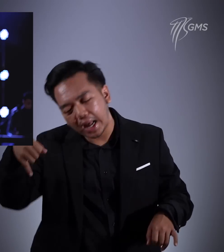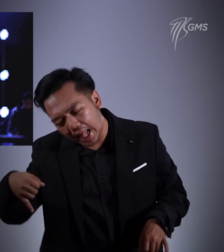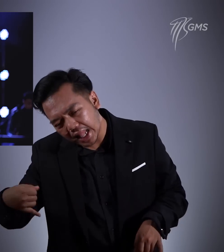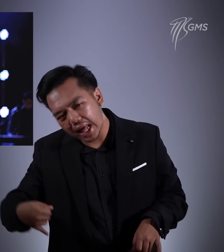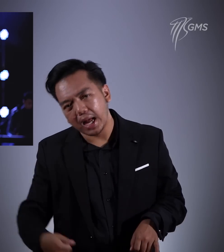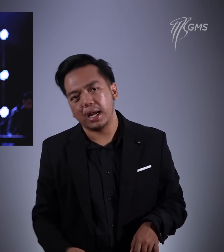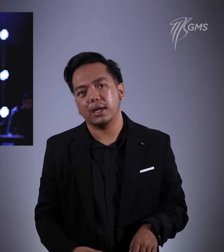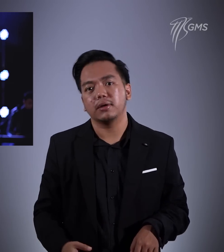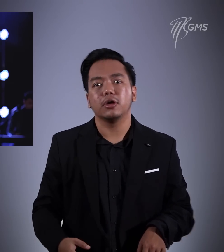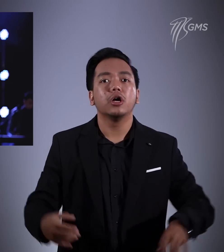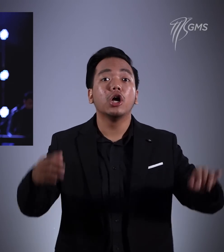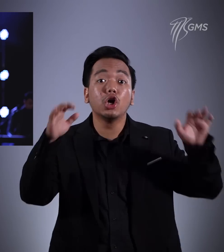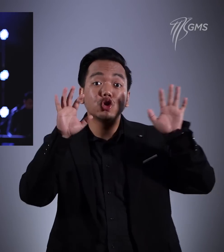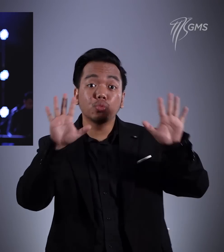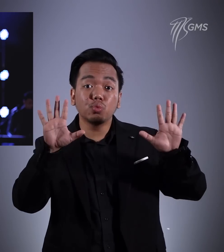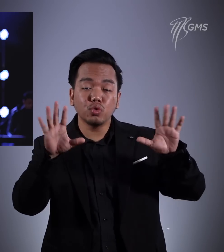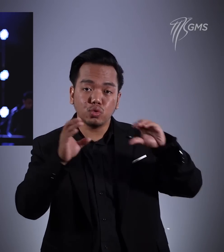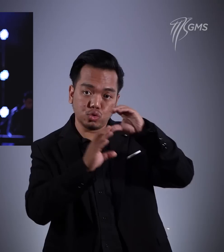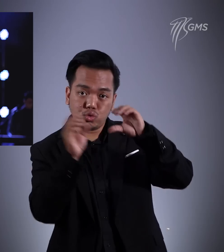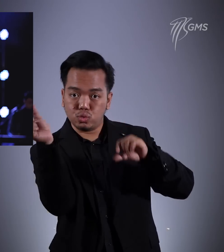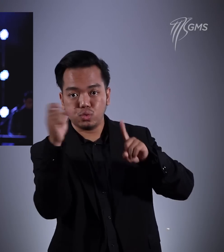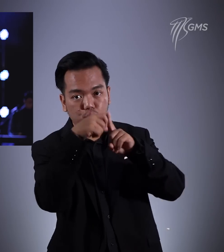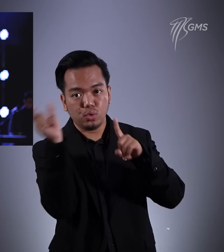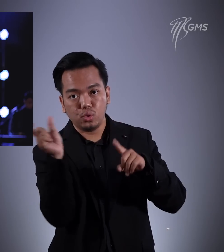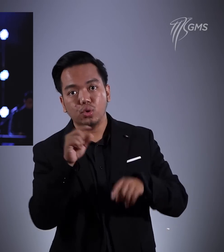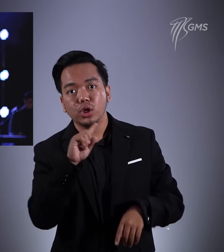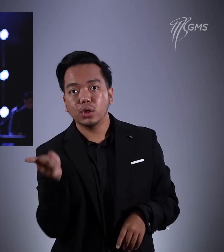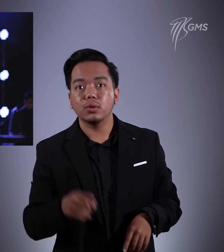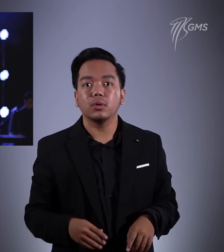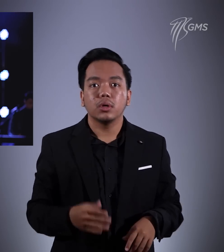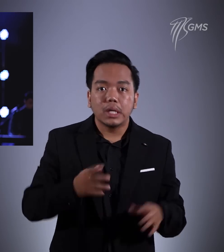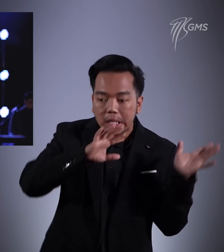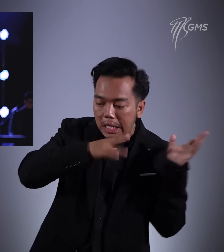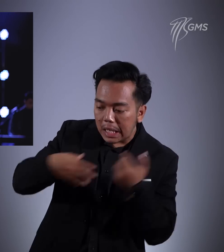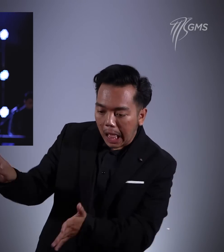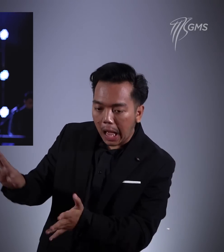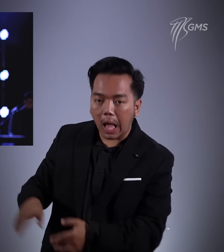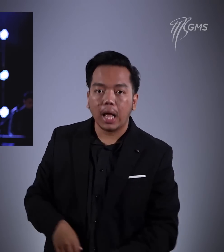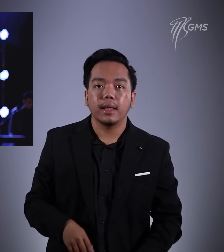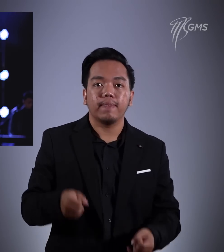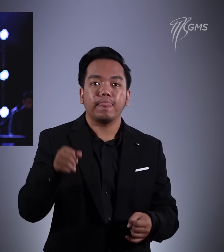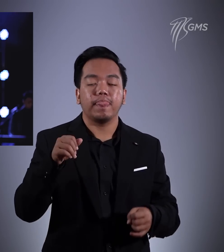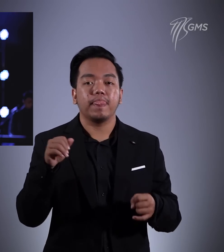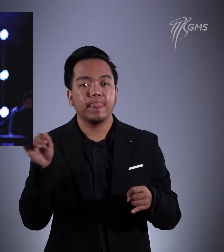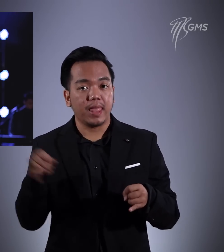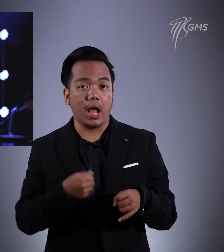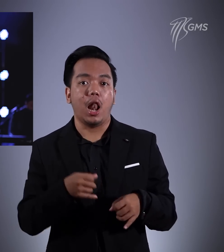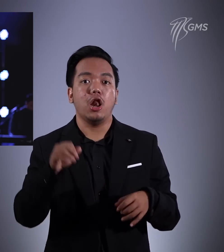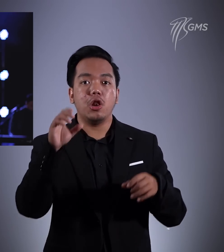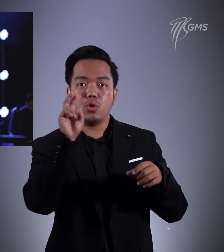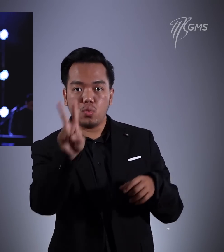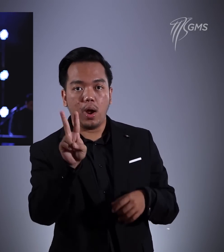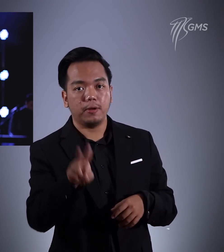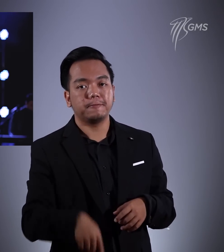10 suku itu musnah, punah, beneran punah. Sisa 2 diambil Babilonia, dibawa ke Babel